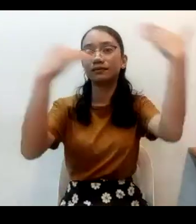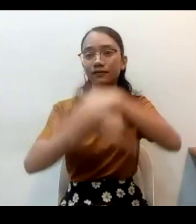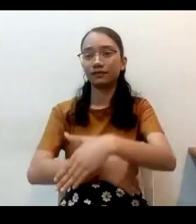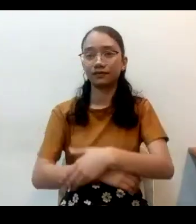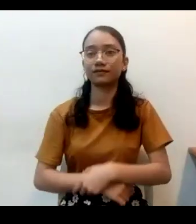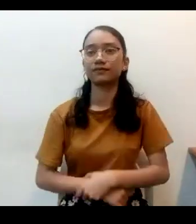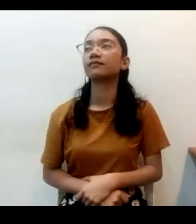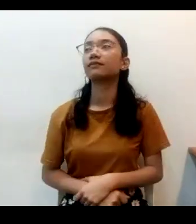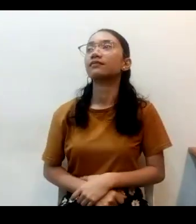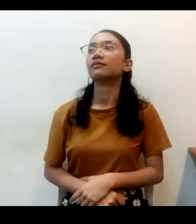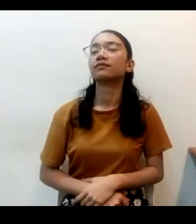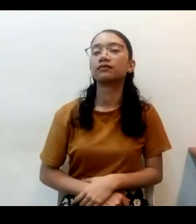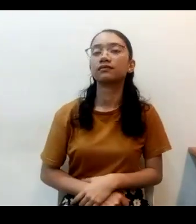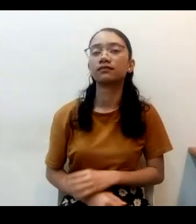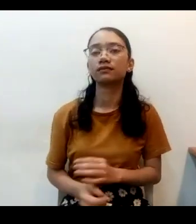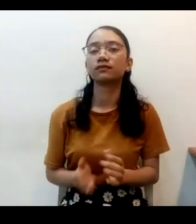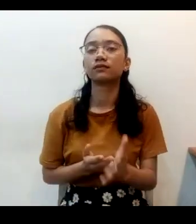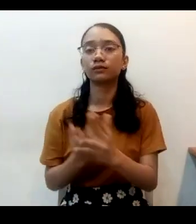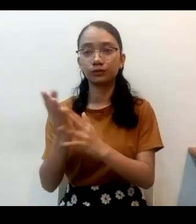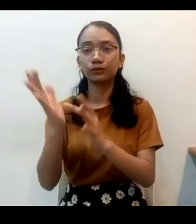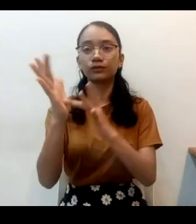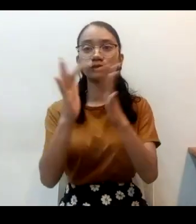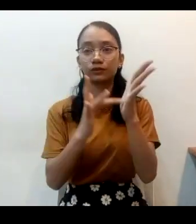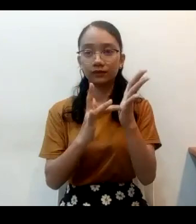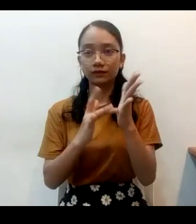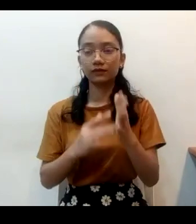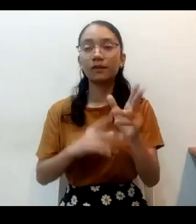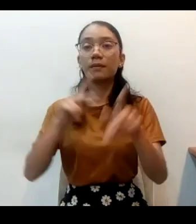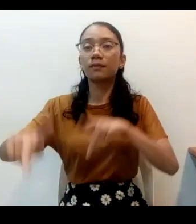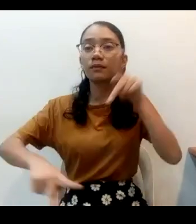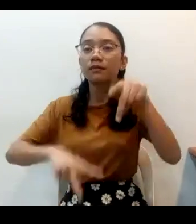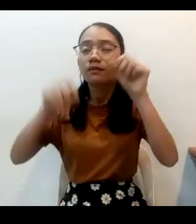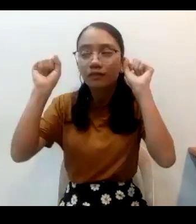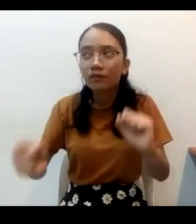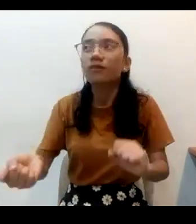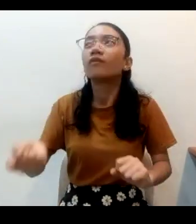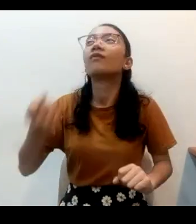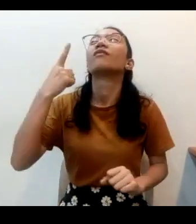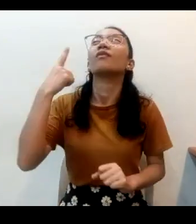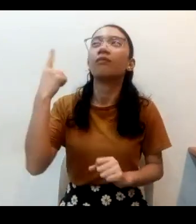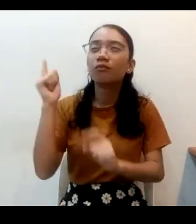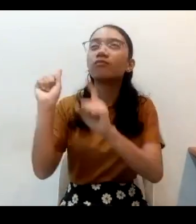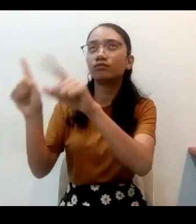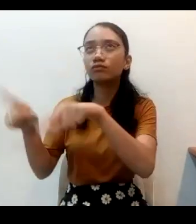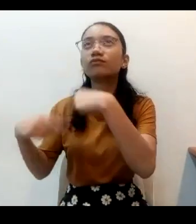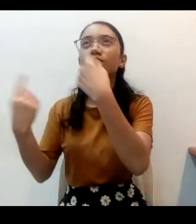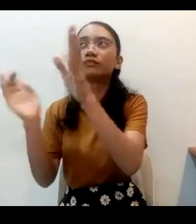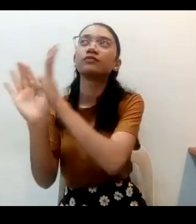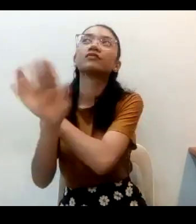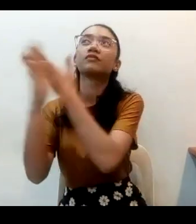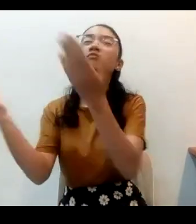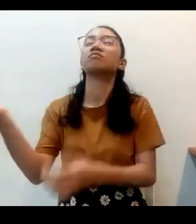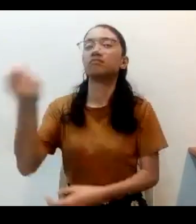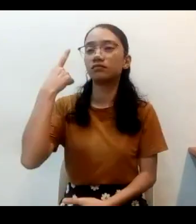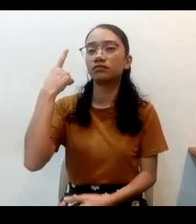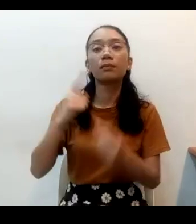So through Jesus, people can realize how to go to heaven. Kaya sa pamamagitan po ni Jesus, mauunawaan ng mga tao kung paano po makakapunta sa langit.